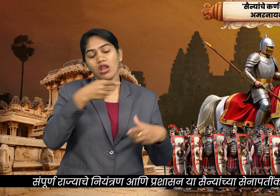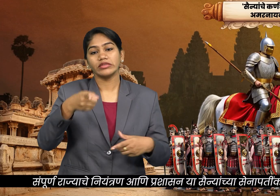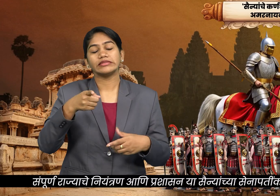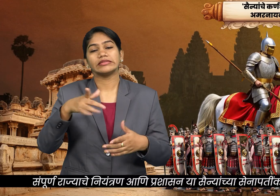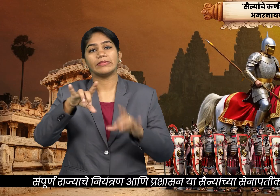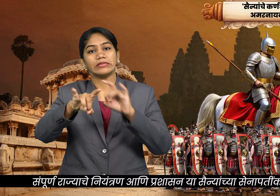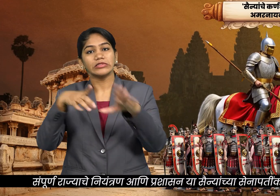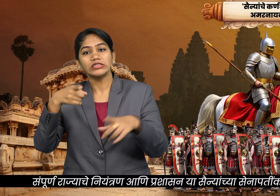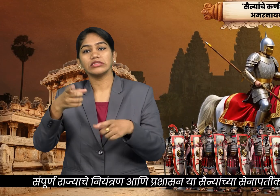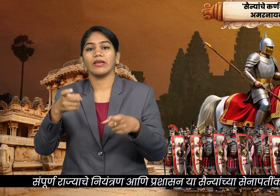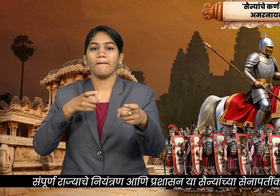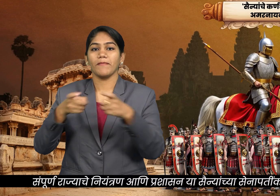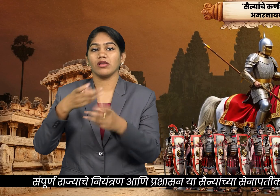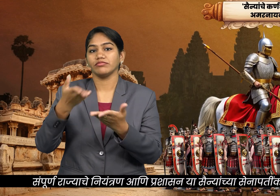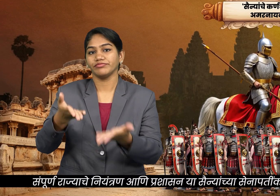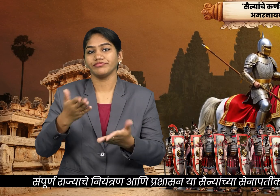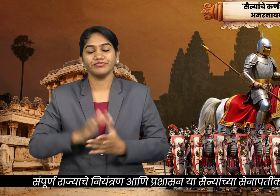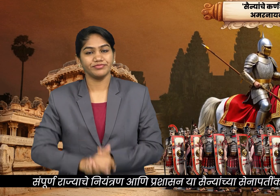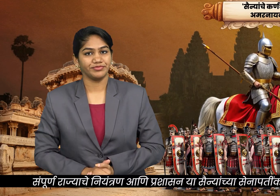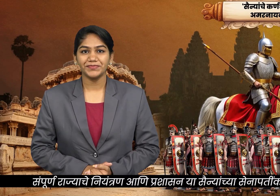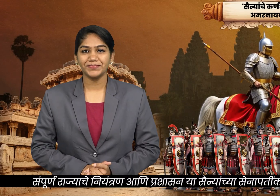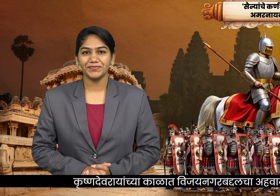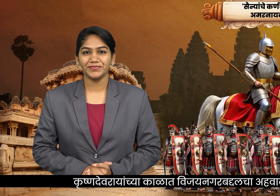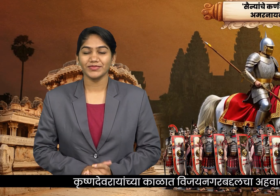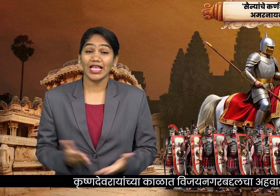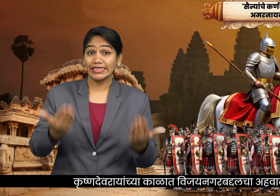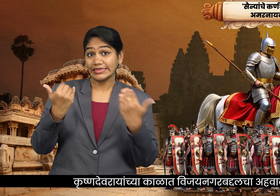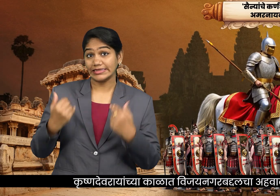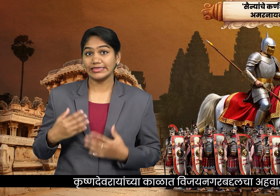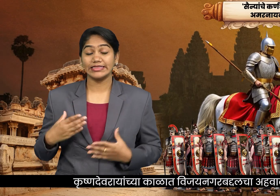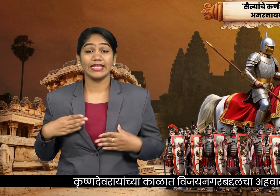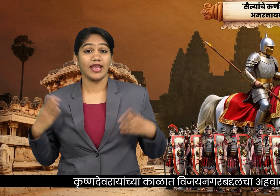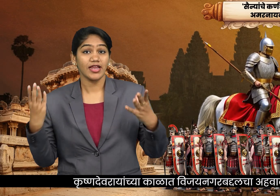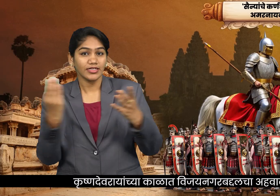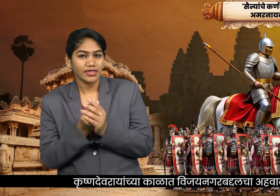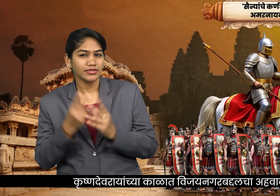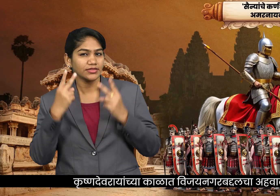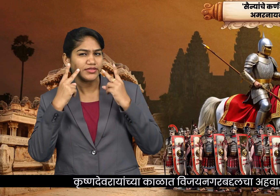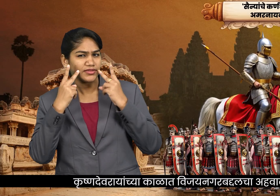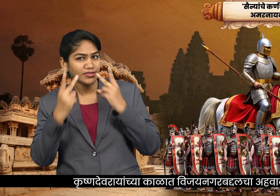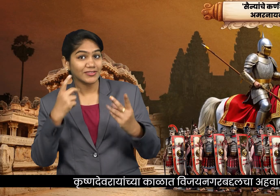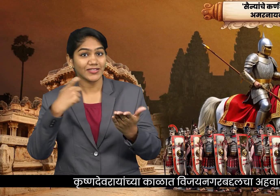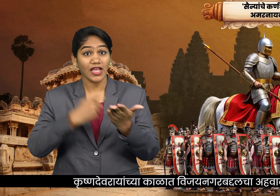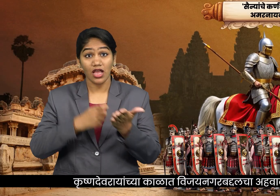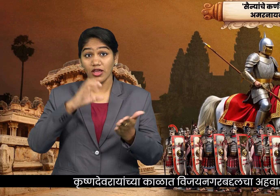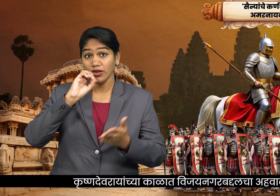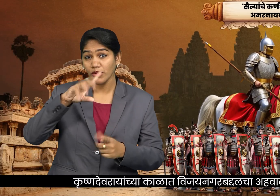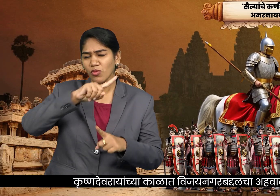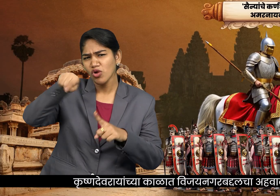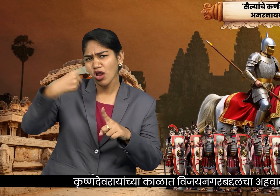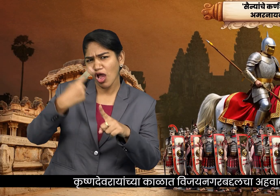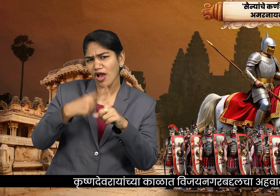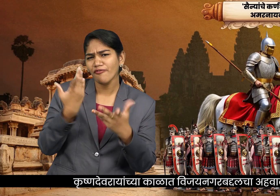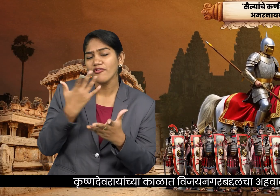कृष्णदेवराच्या काठात